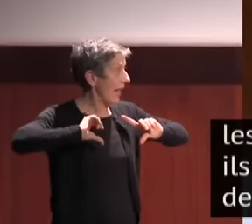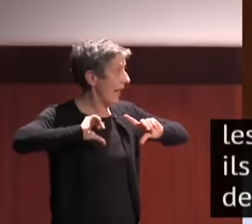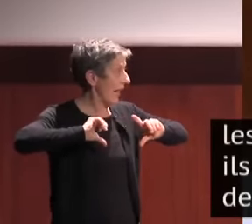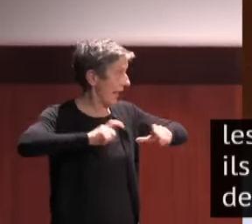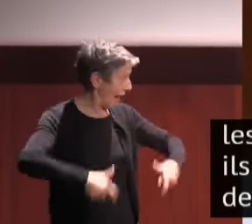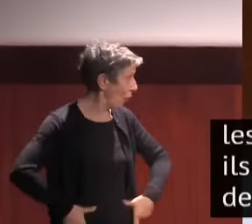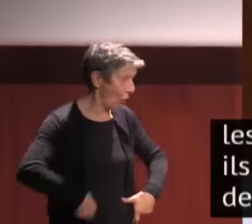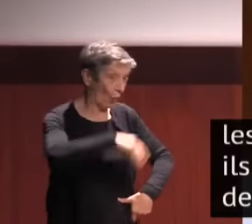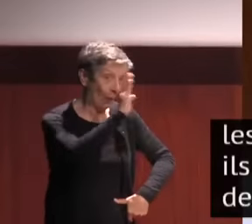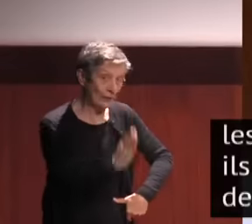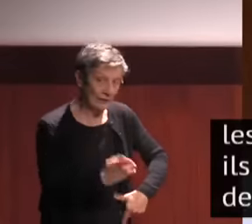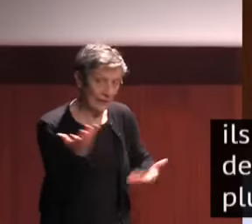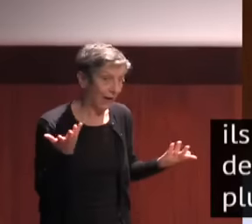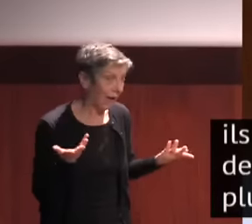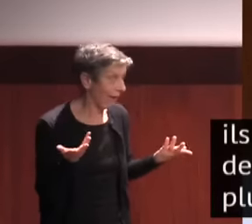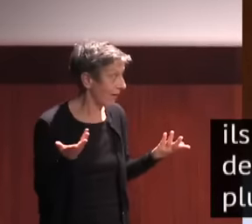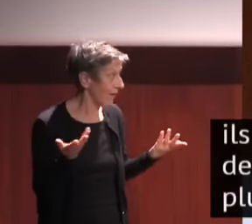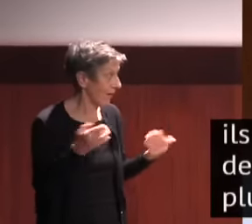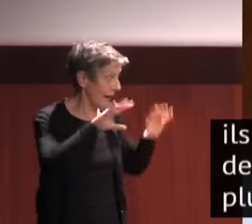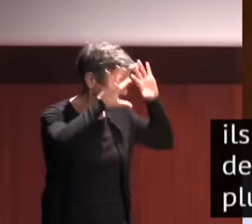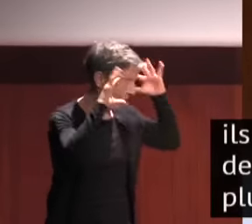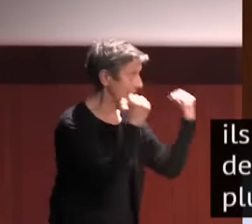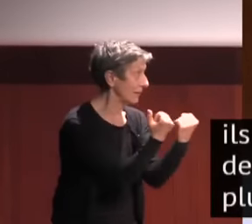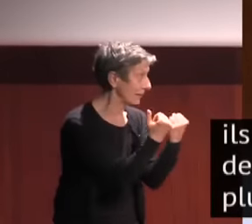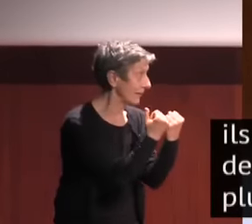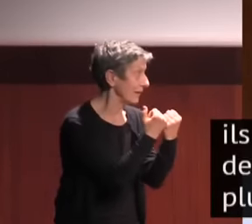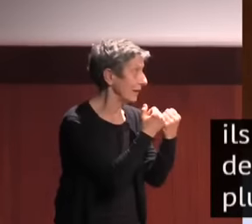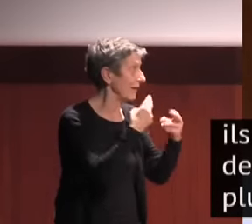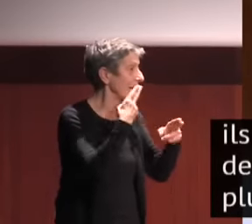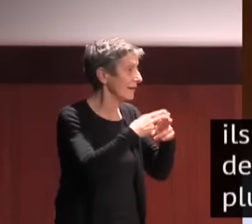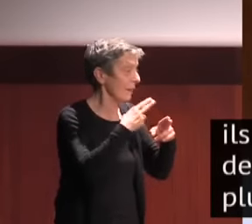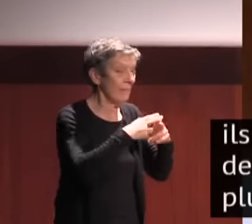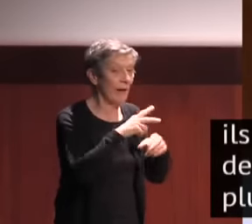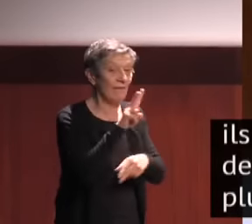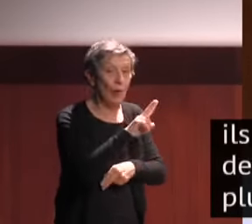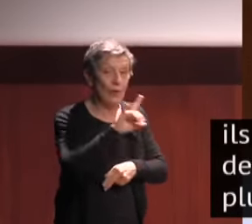de plusieurs écoles au Brésil et une au Mexique, qui s'appelle Valentin Huette.